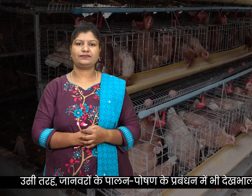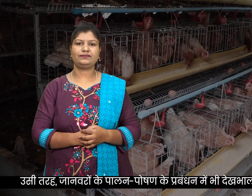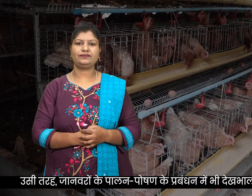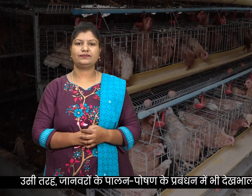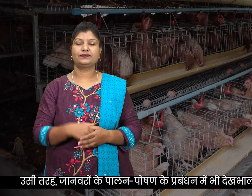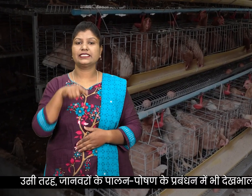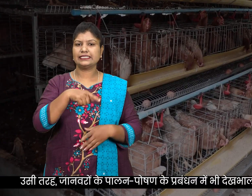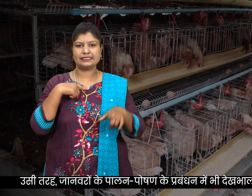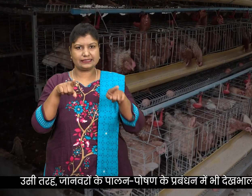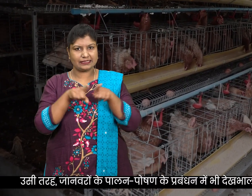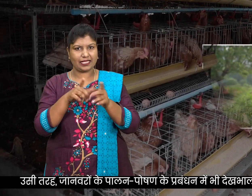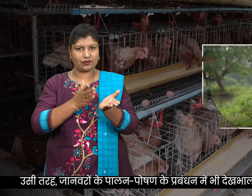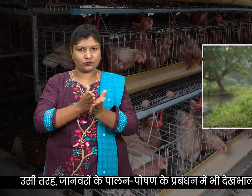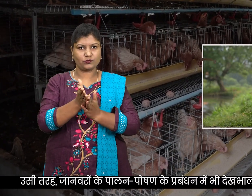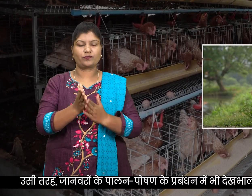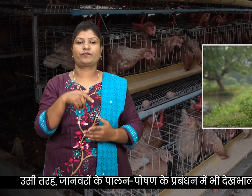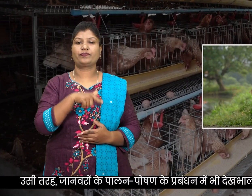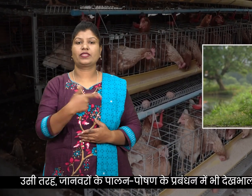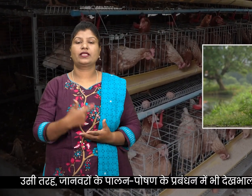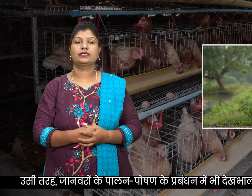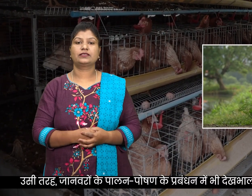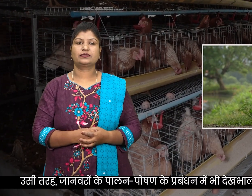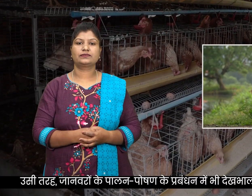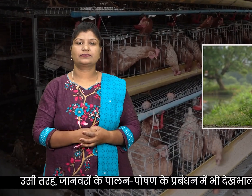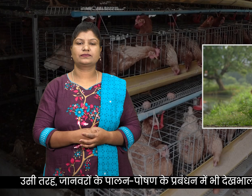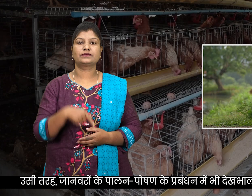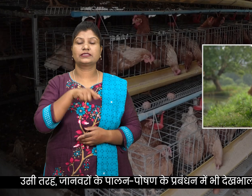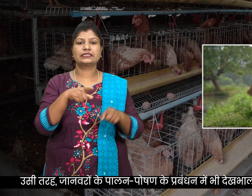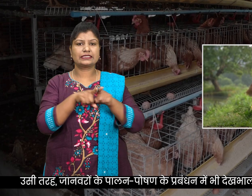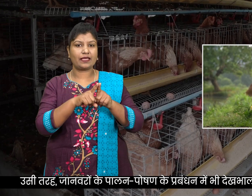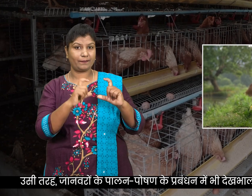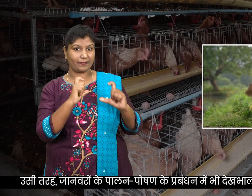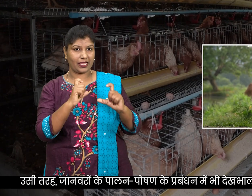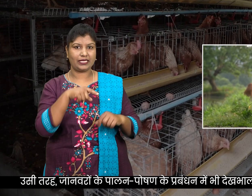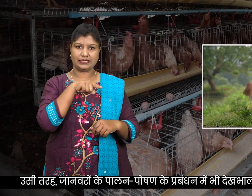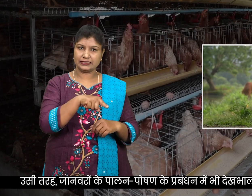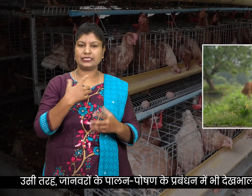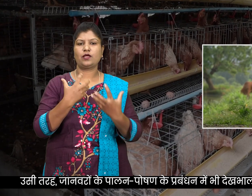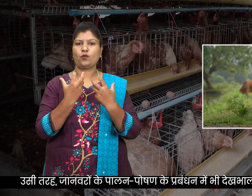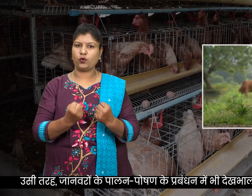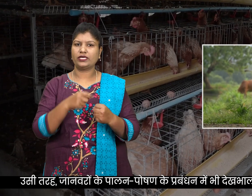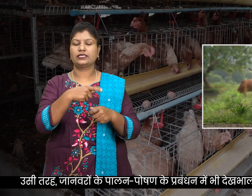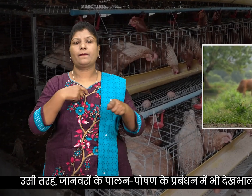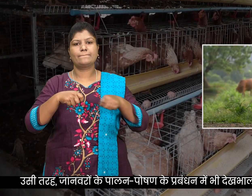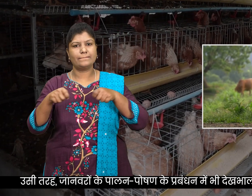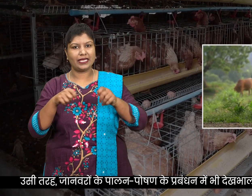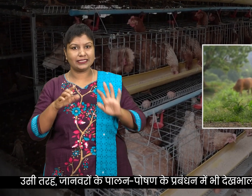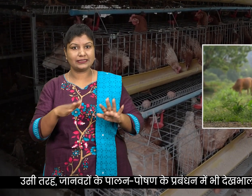उसी तरह जानवरों के पालन पोषण के प्रबंधन में भी देखभाल की आवश्यकता होती है।